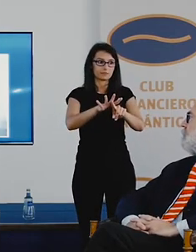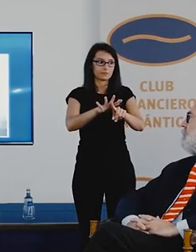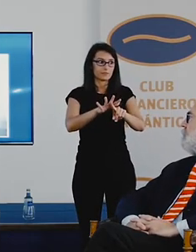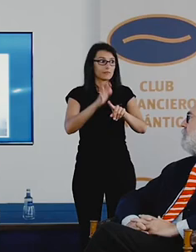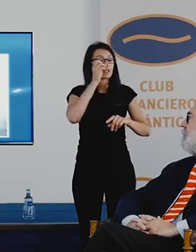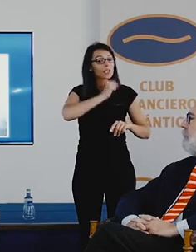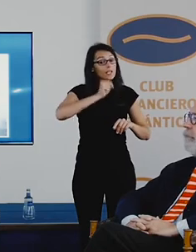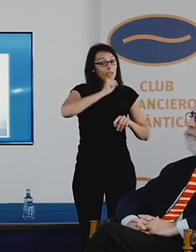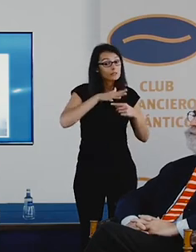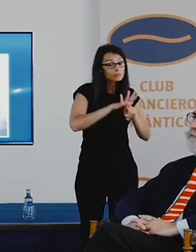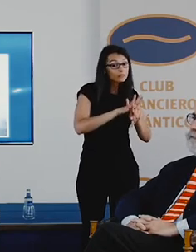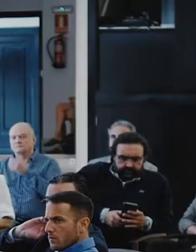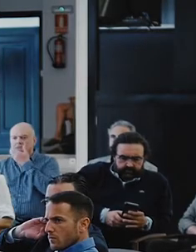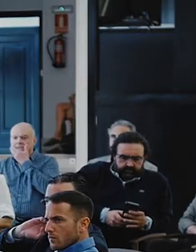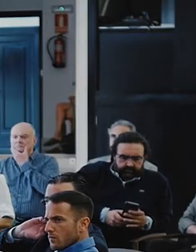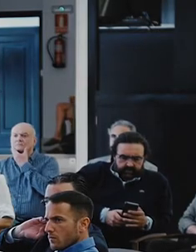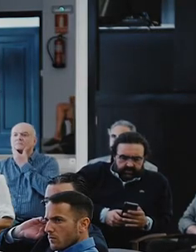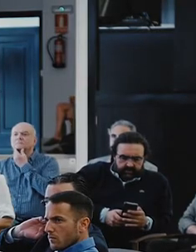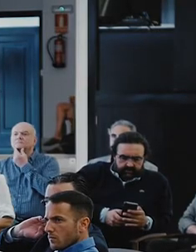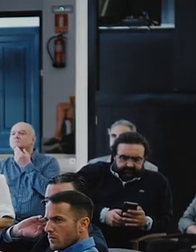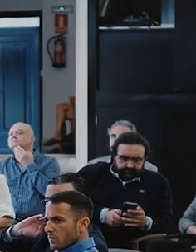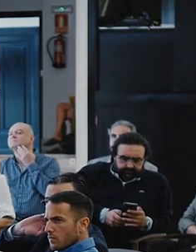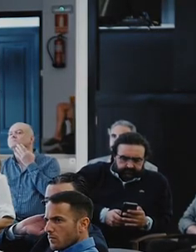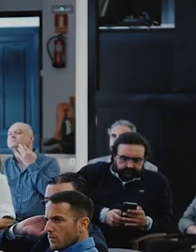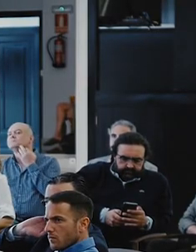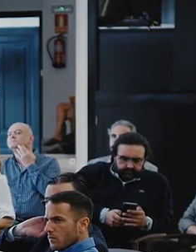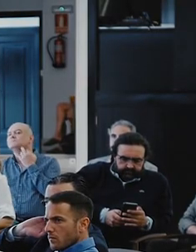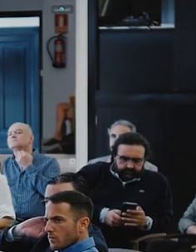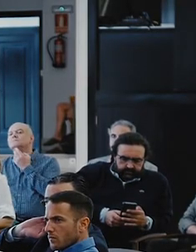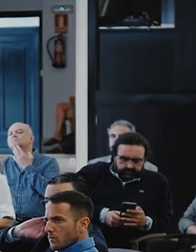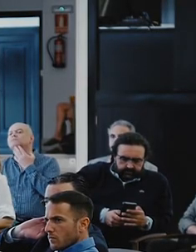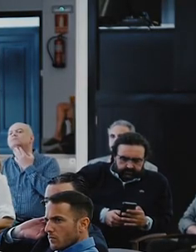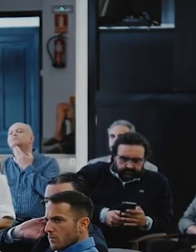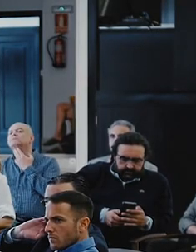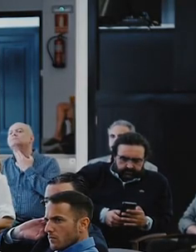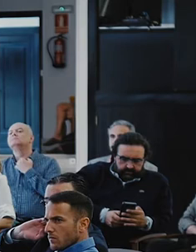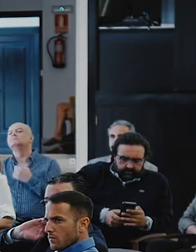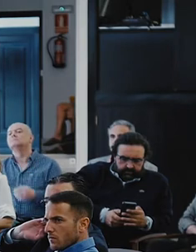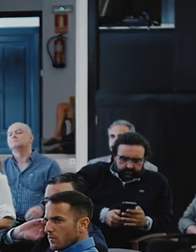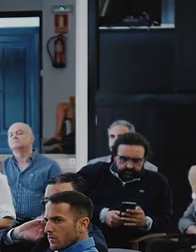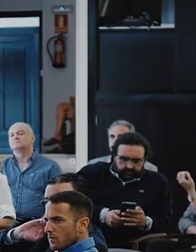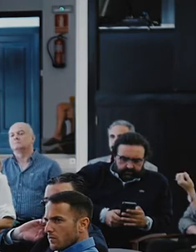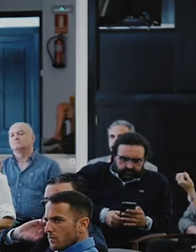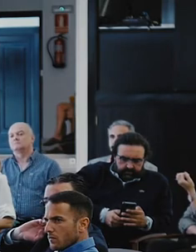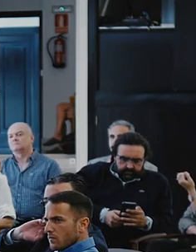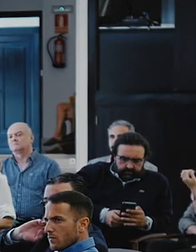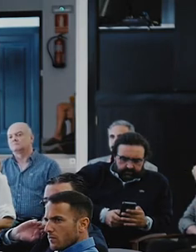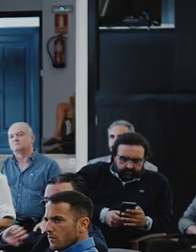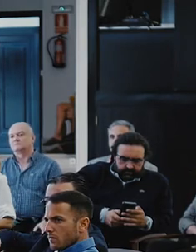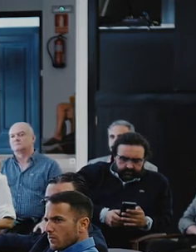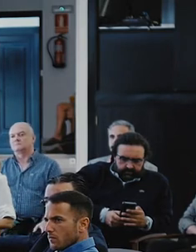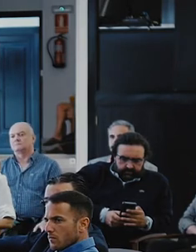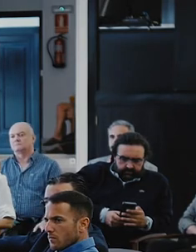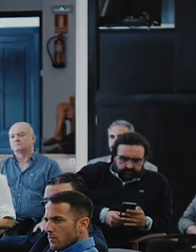que han hecho una productora sevillana. Pretende ser una canción que incluya a toda la gente, principalmente a los más antagonistas de